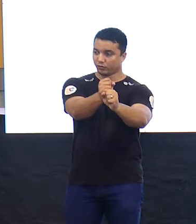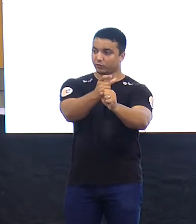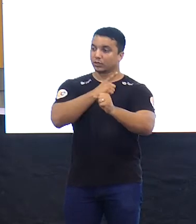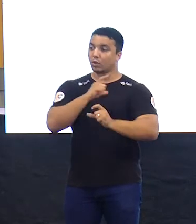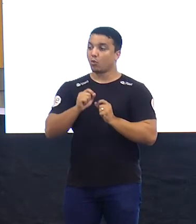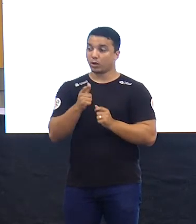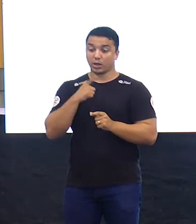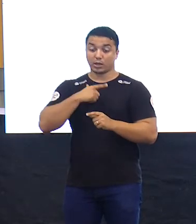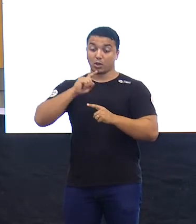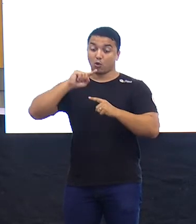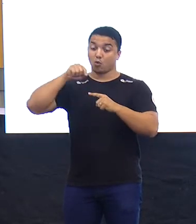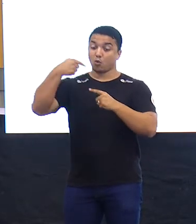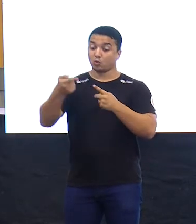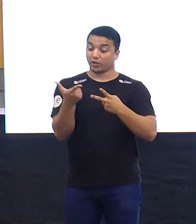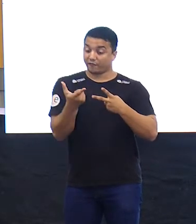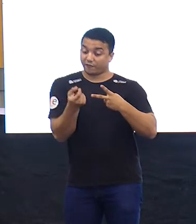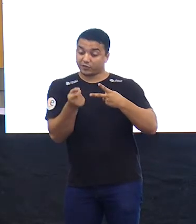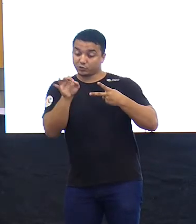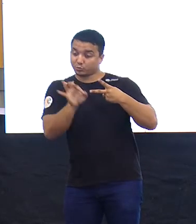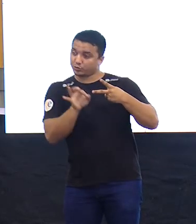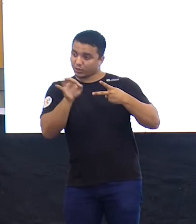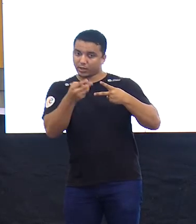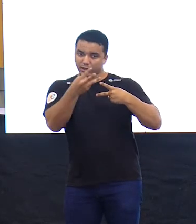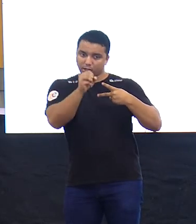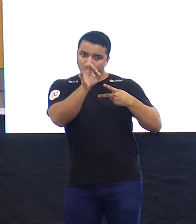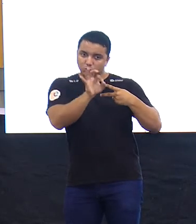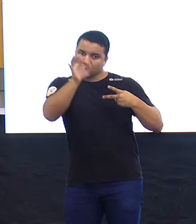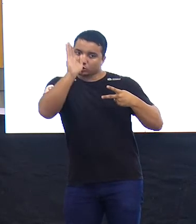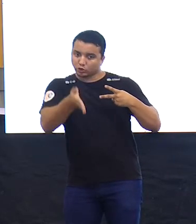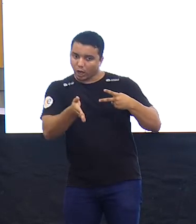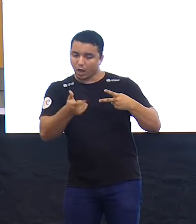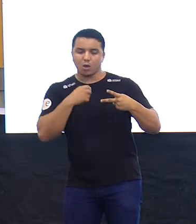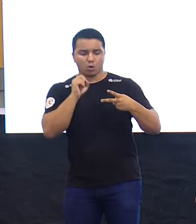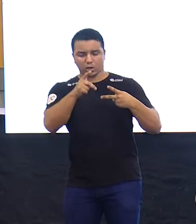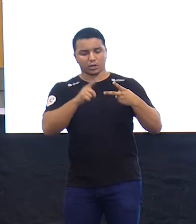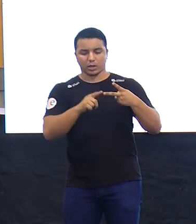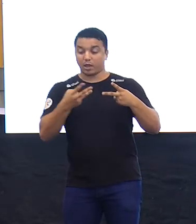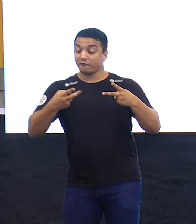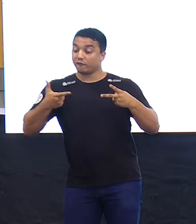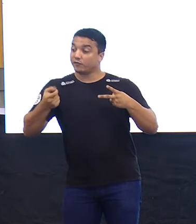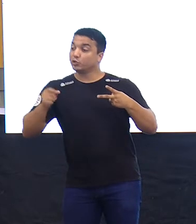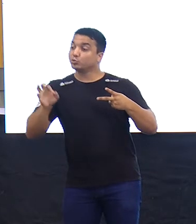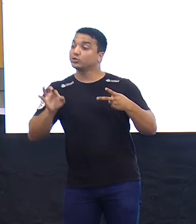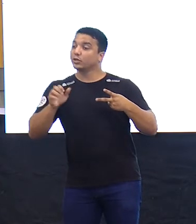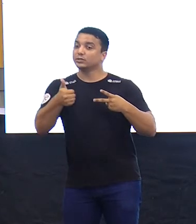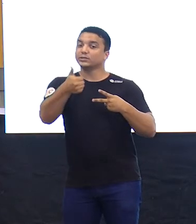o próximo aumento, que é de 20%, ele é em cima de quem?